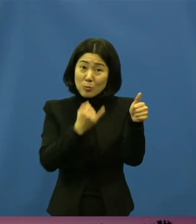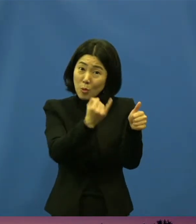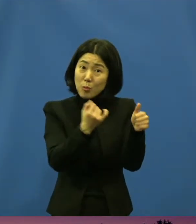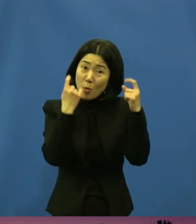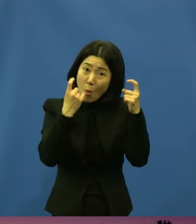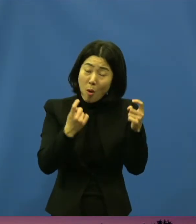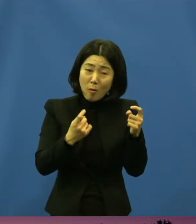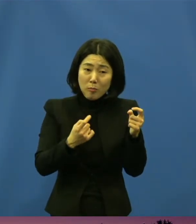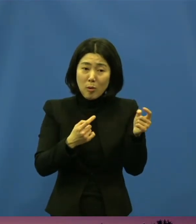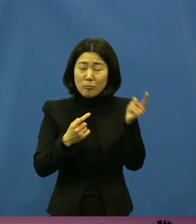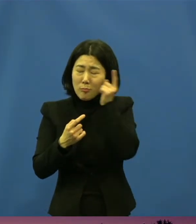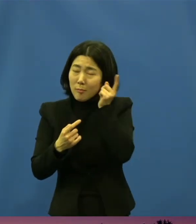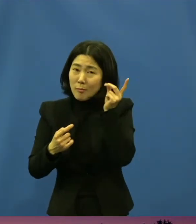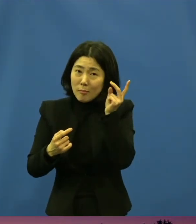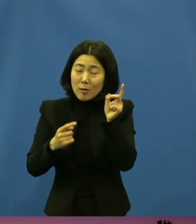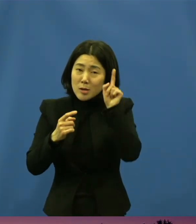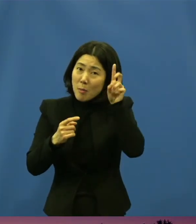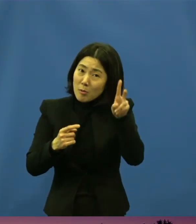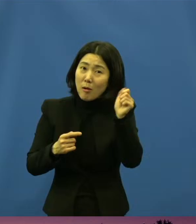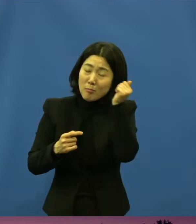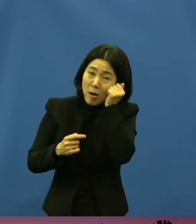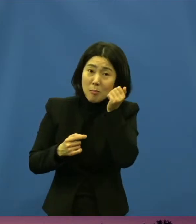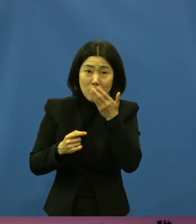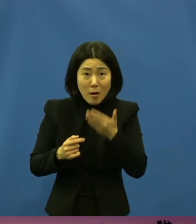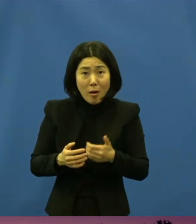여러분, 사랑을 해도 멋지게 해야 돼요.